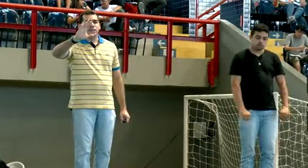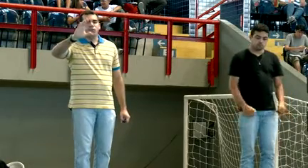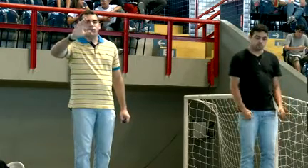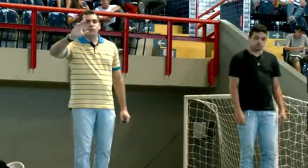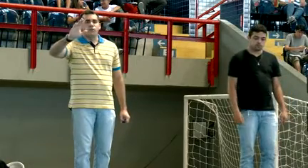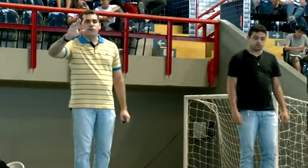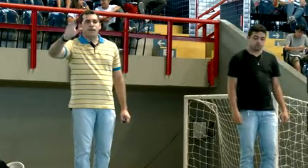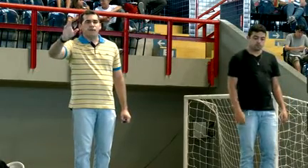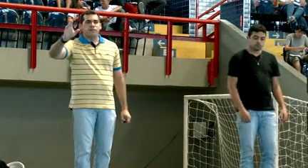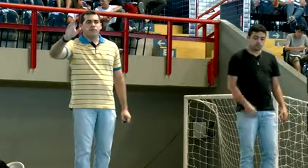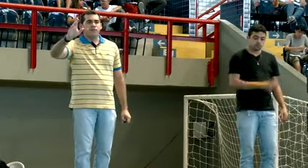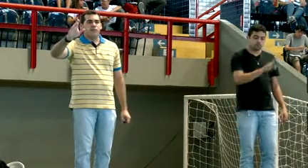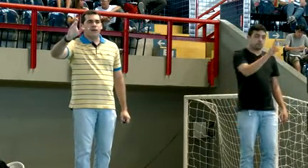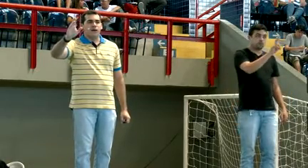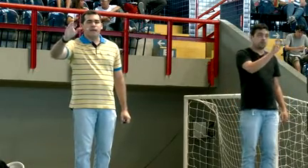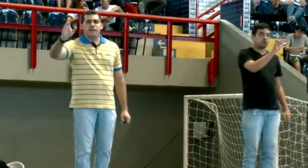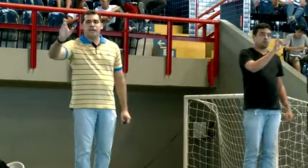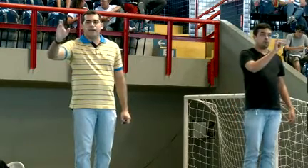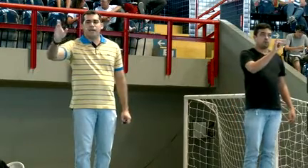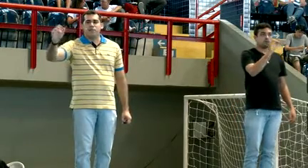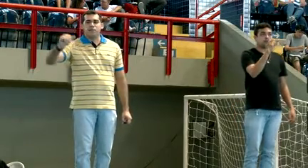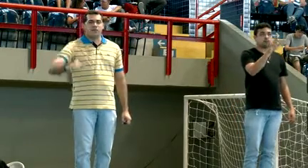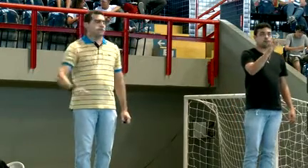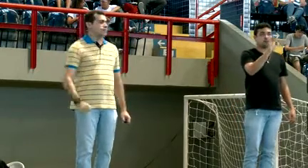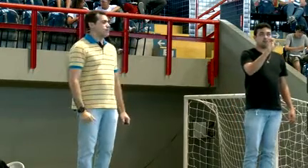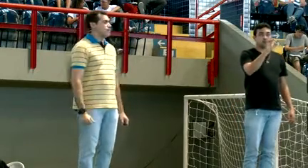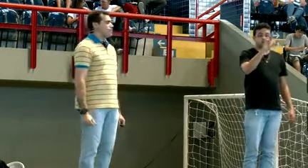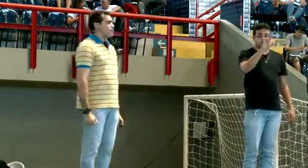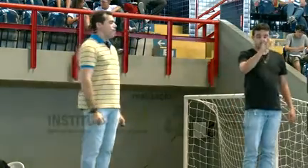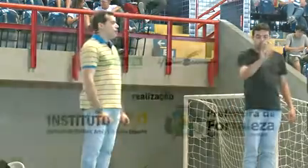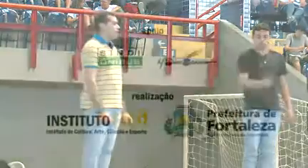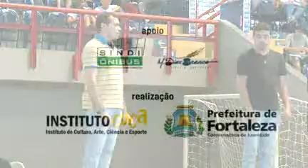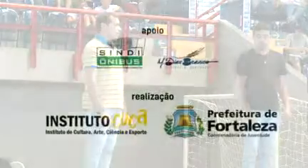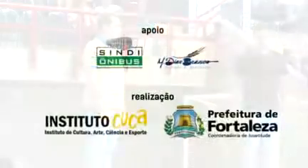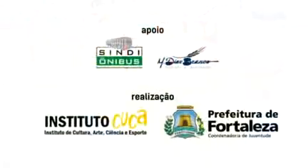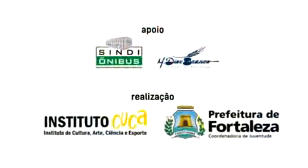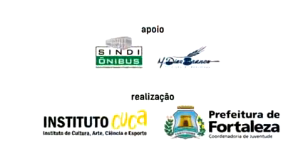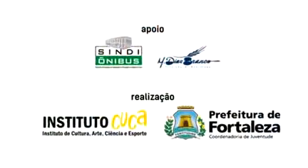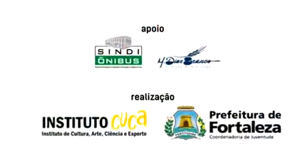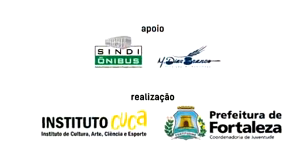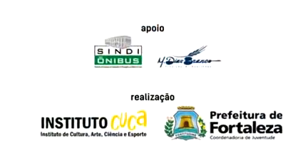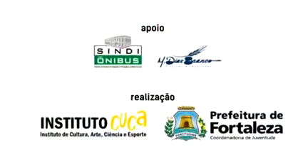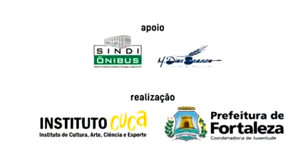nada, Volney, Volney, Ribeiro.